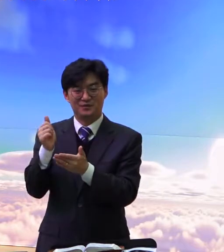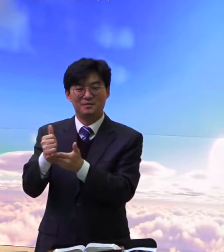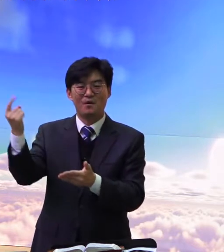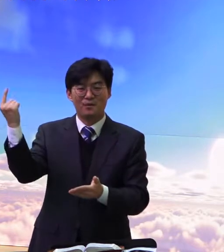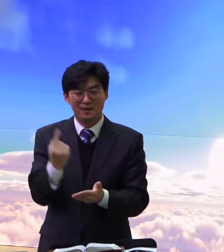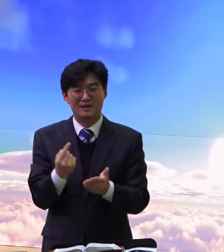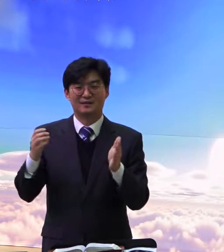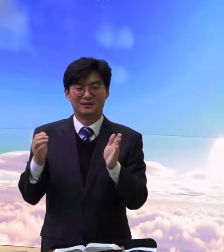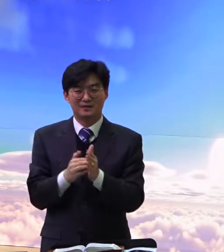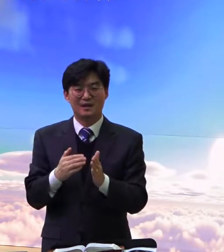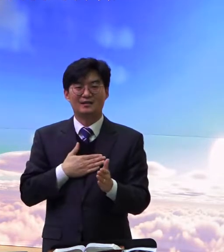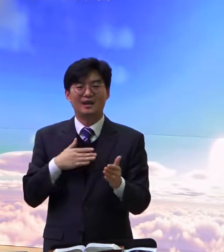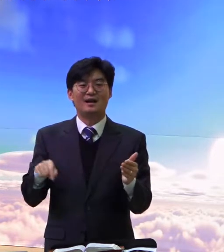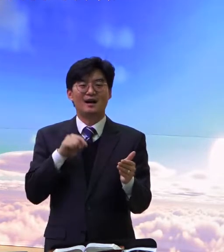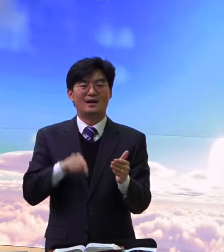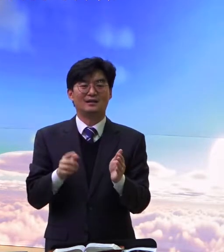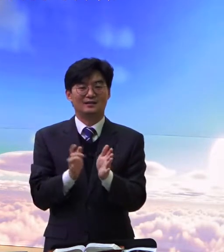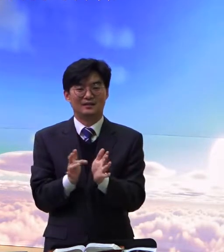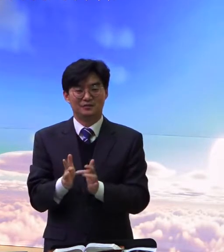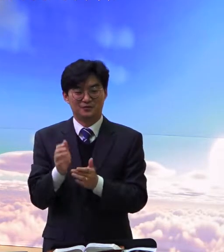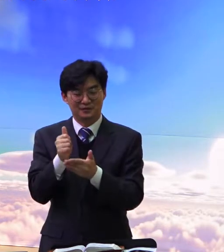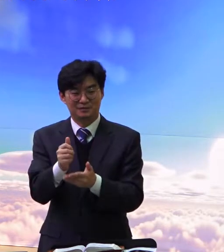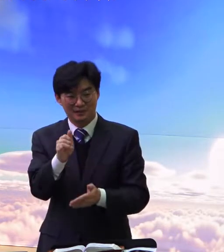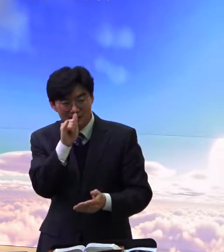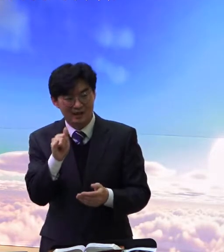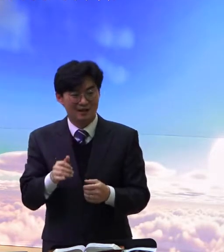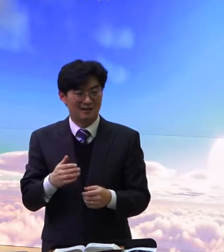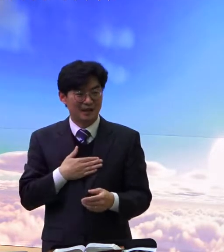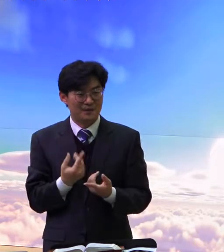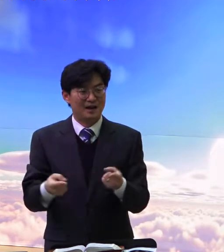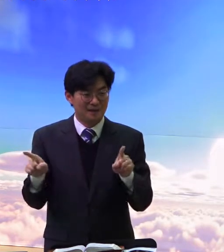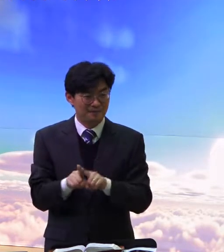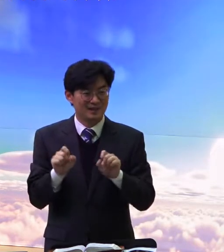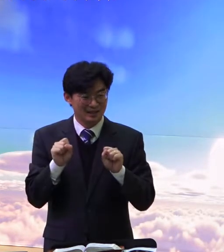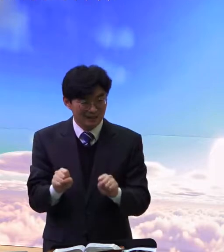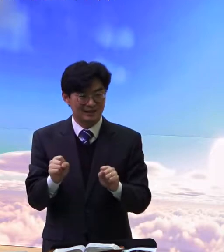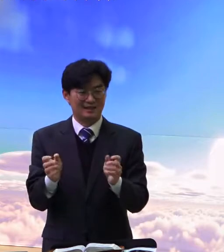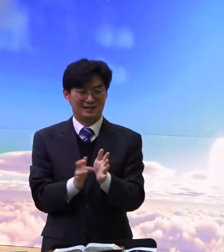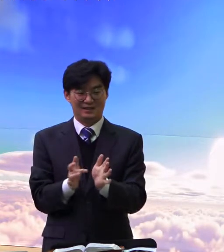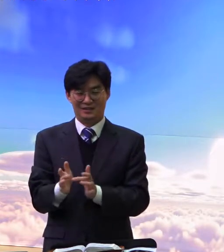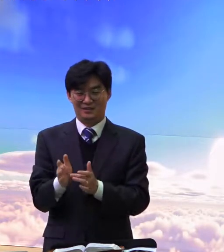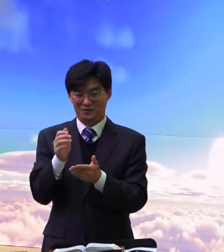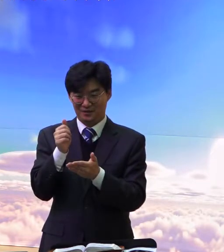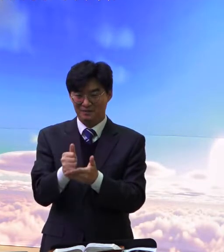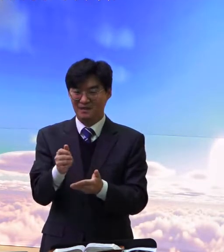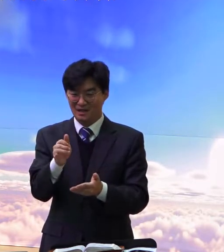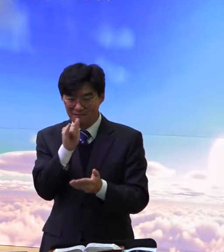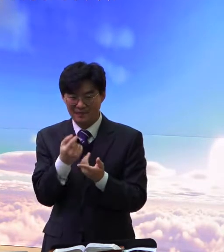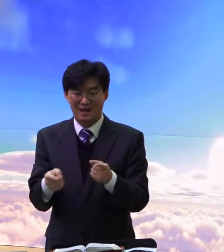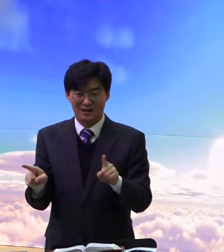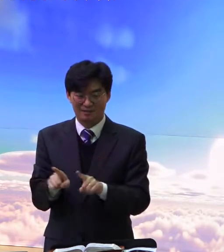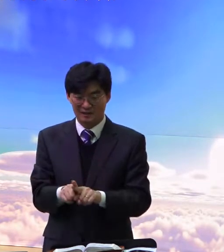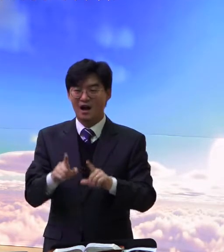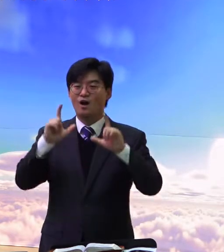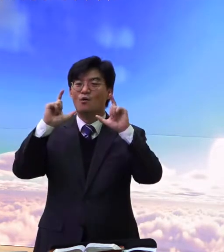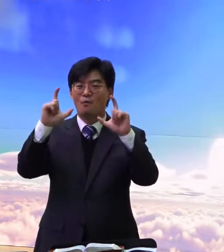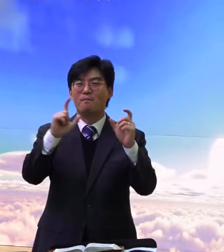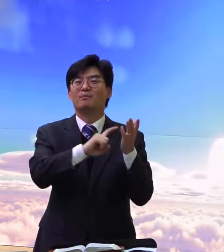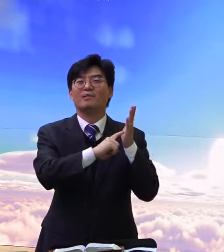계신다. 내 안에 예수님이 계신다. 예수님이 나와 함께 계시다 하는 것을 여러분 입술로 선포하고 고백하시기를